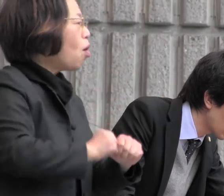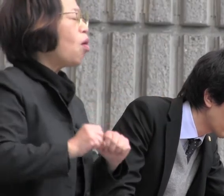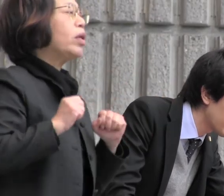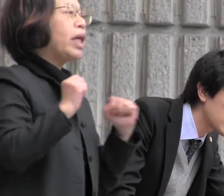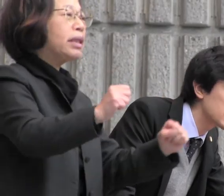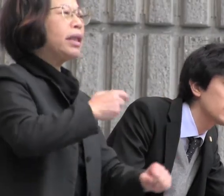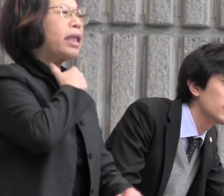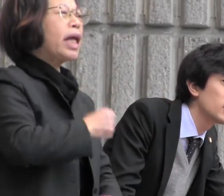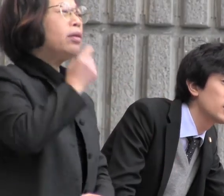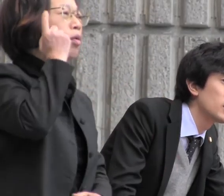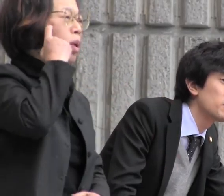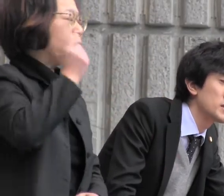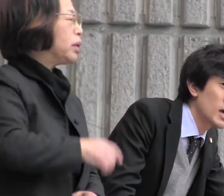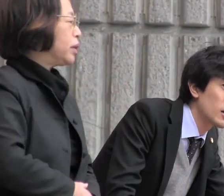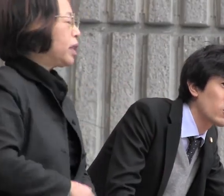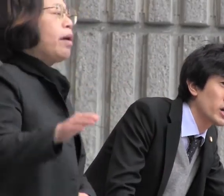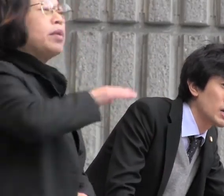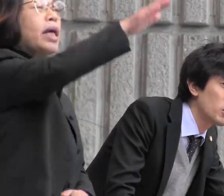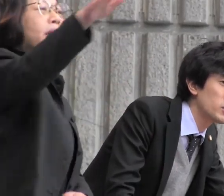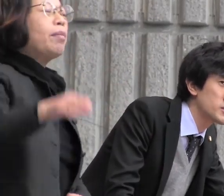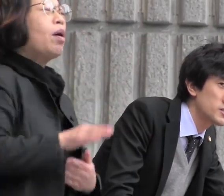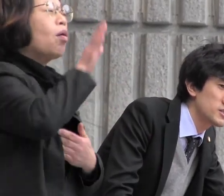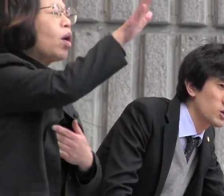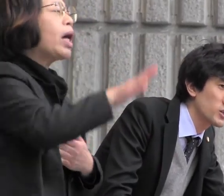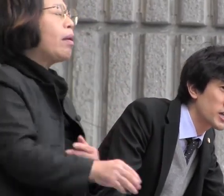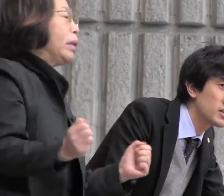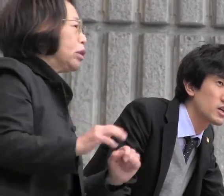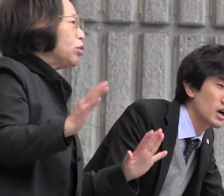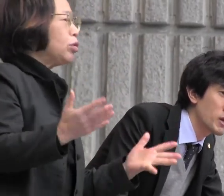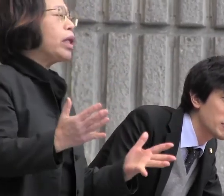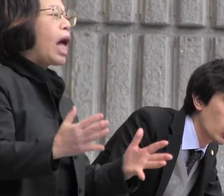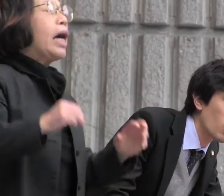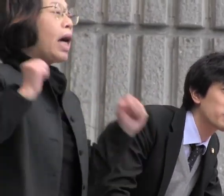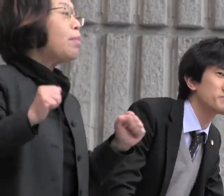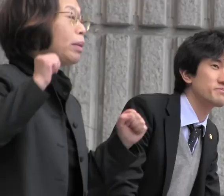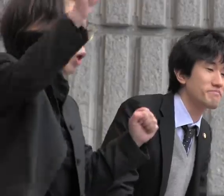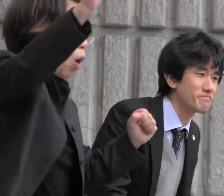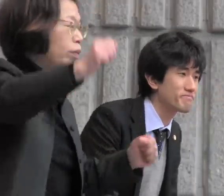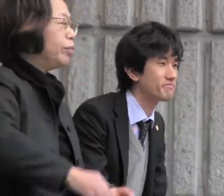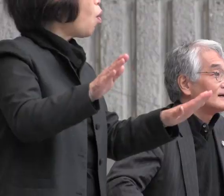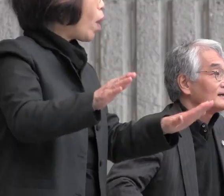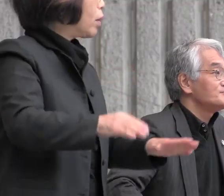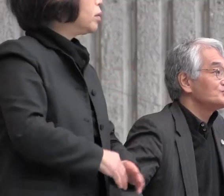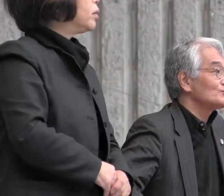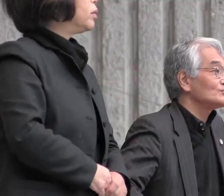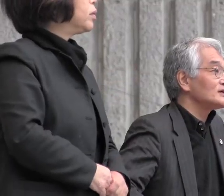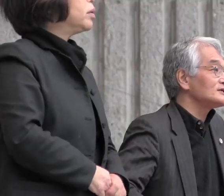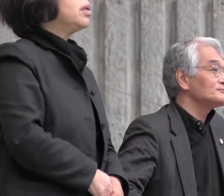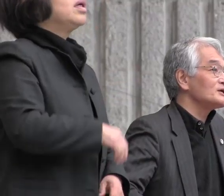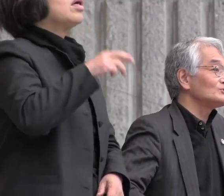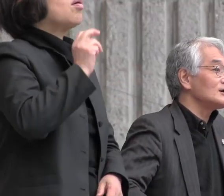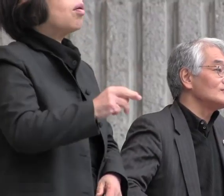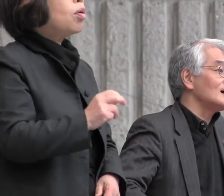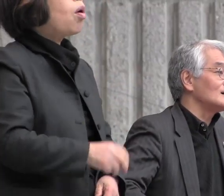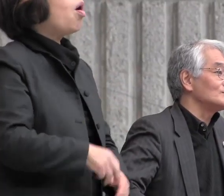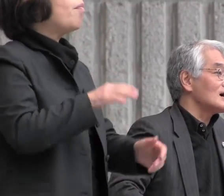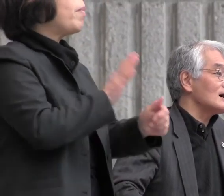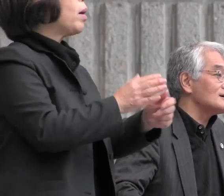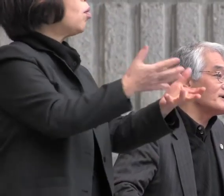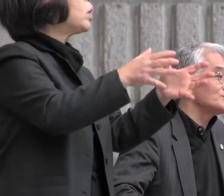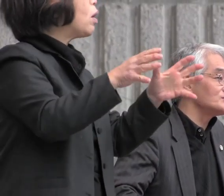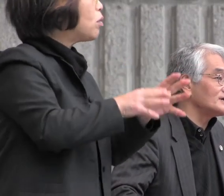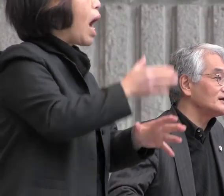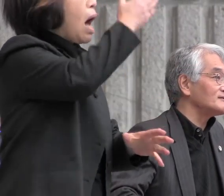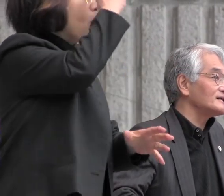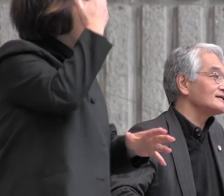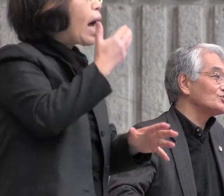ただければと思います。皆さん、これからも萎縮することなく頑張りましょう。 秘密法対策弁護団は若